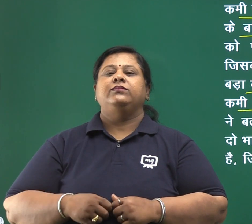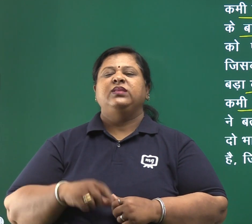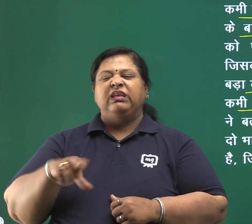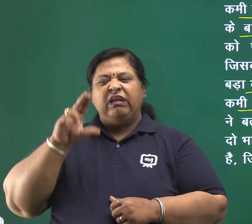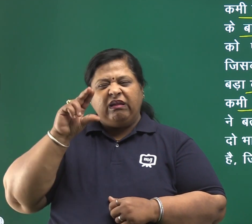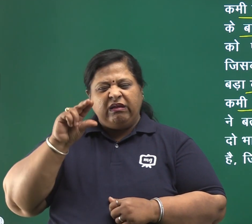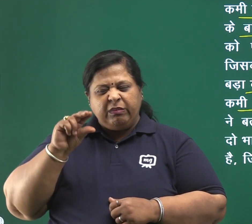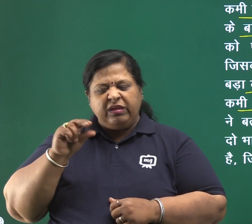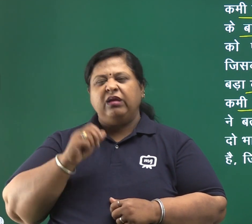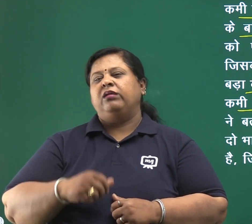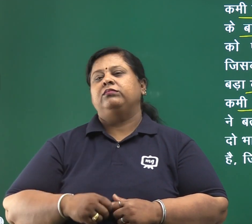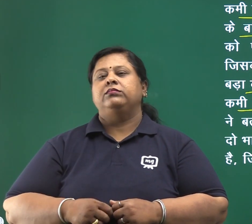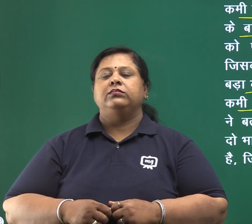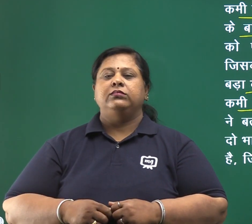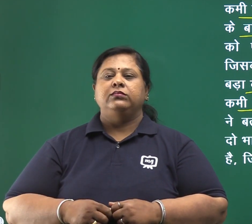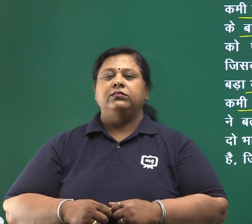की कमी है।